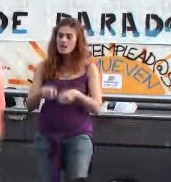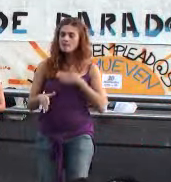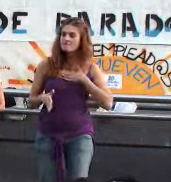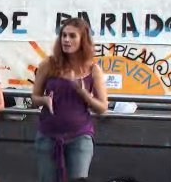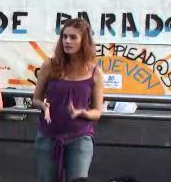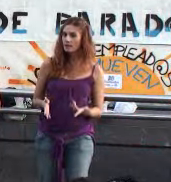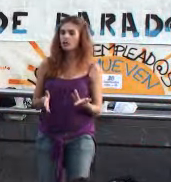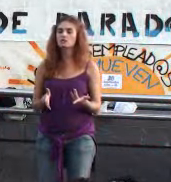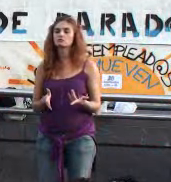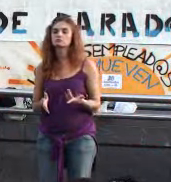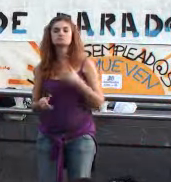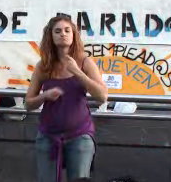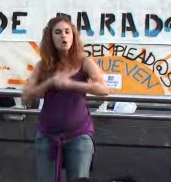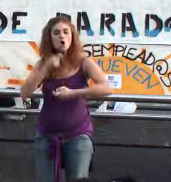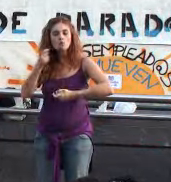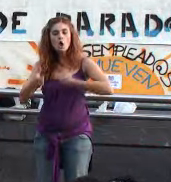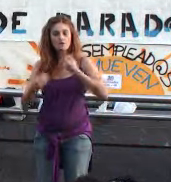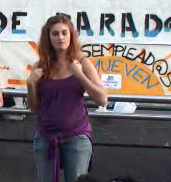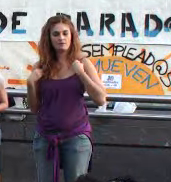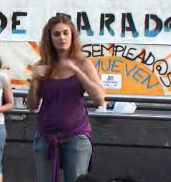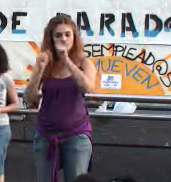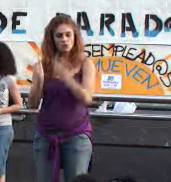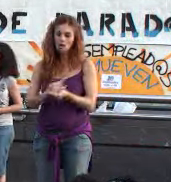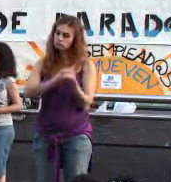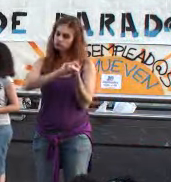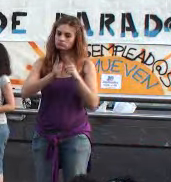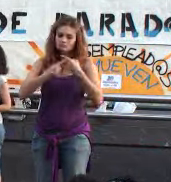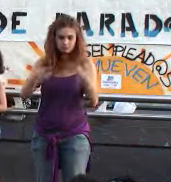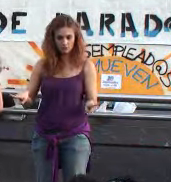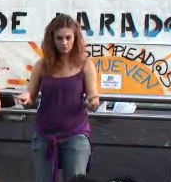tener, empezar a vivir de una forma diferente, trabajando como queremos trabajar.